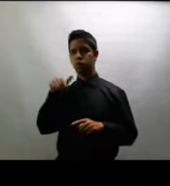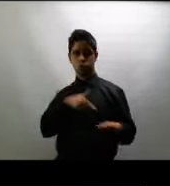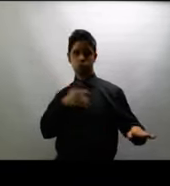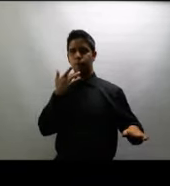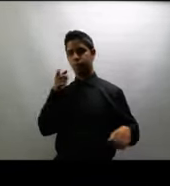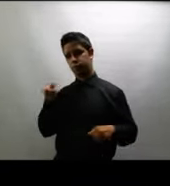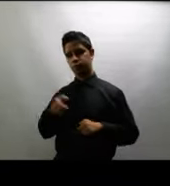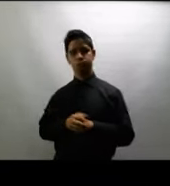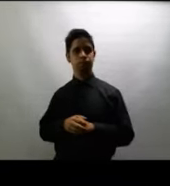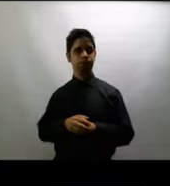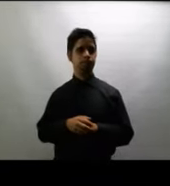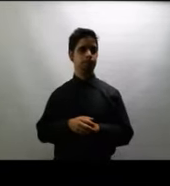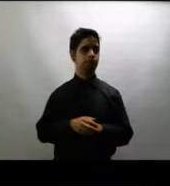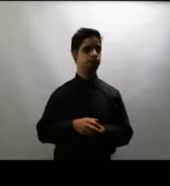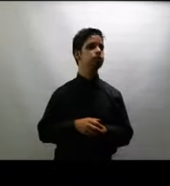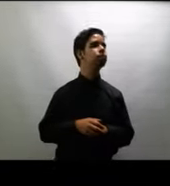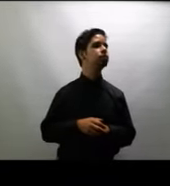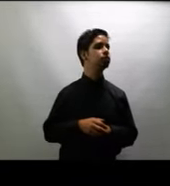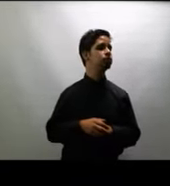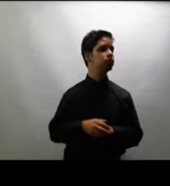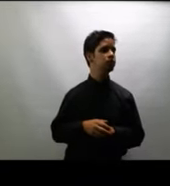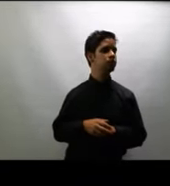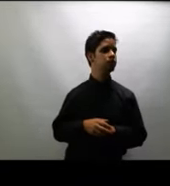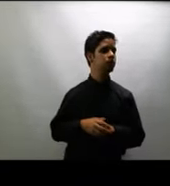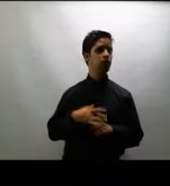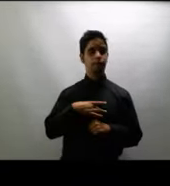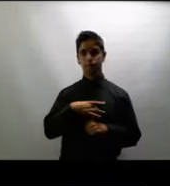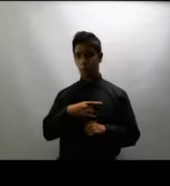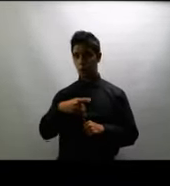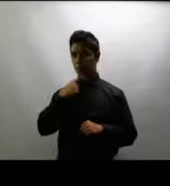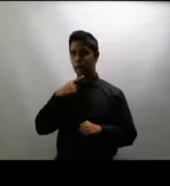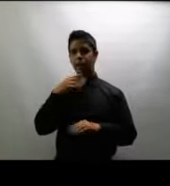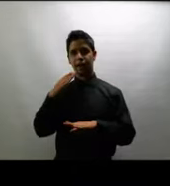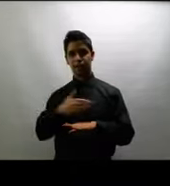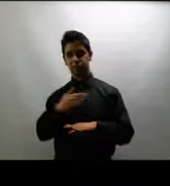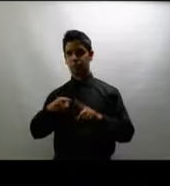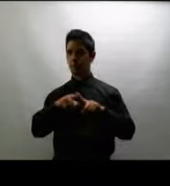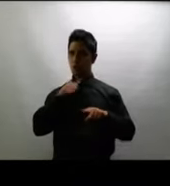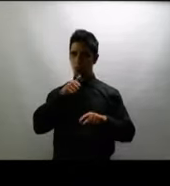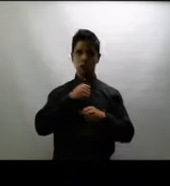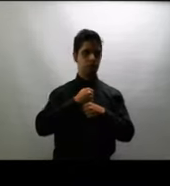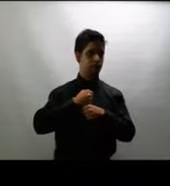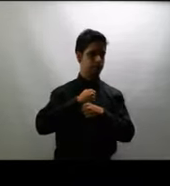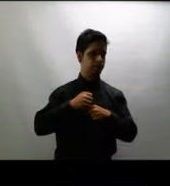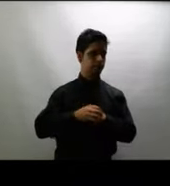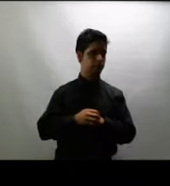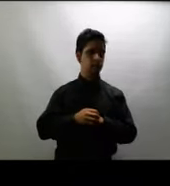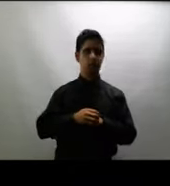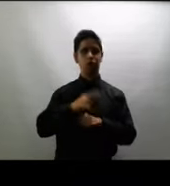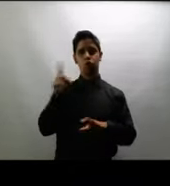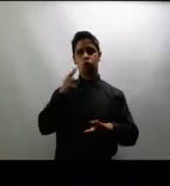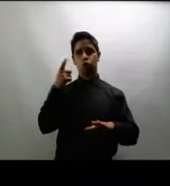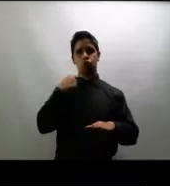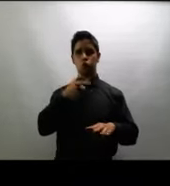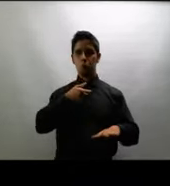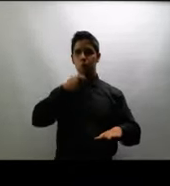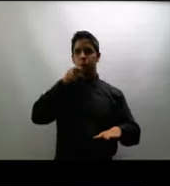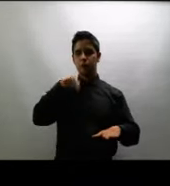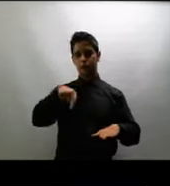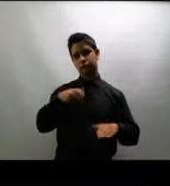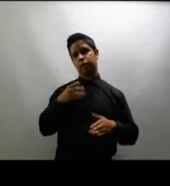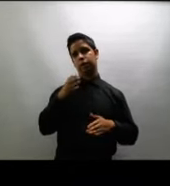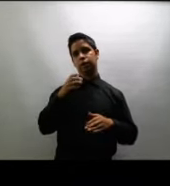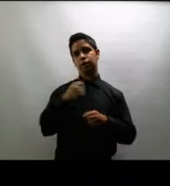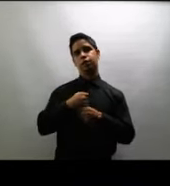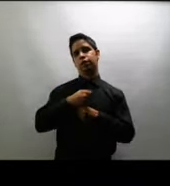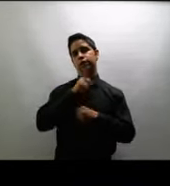pasa? En el segundo... ¿En café no? No, porque no bebo café. Pero es solamente este café. Exacto. Cuando abro el